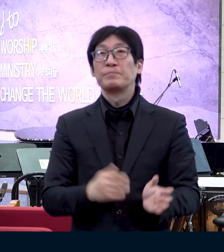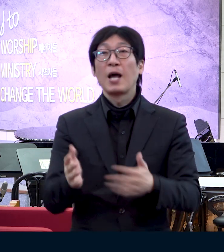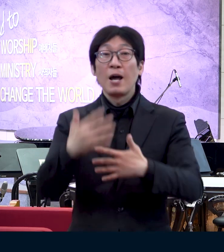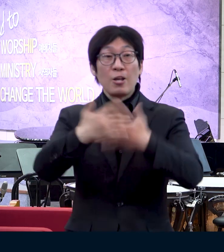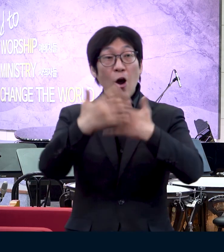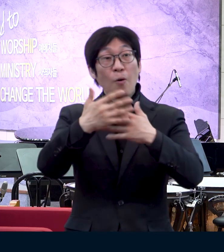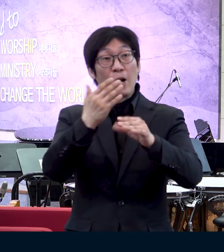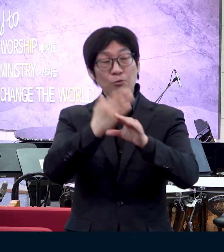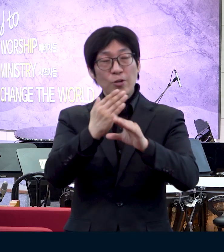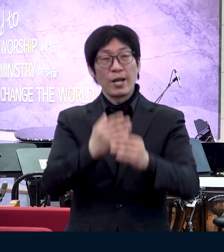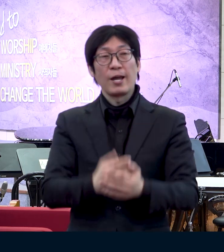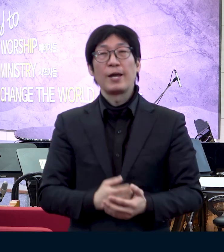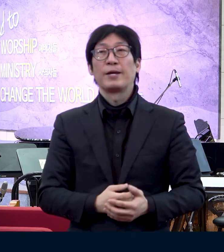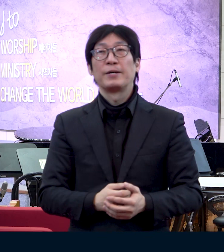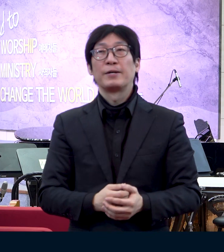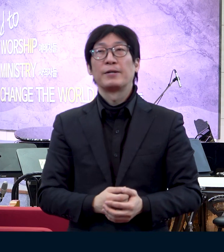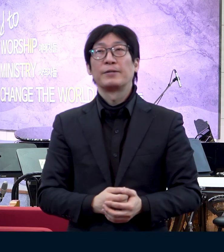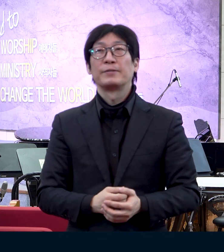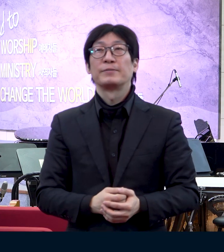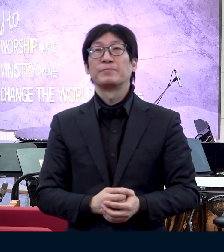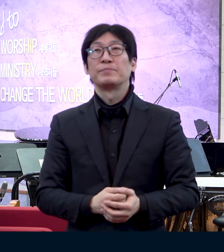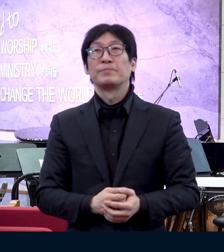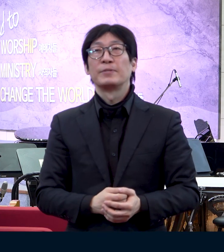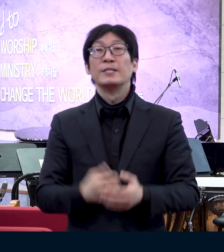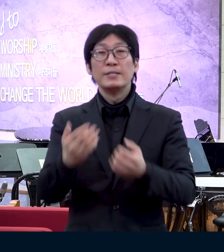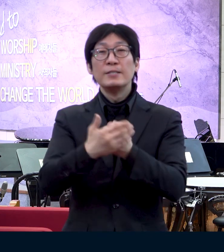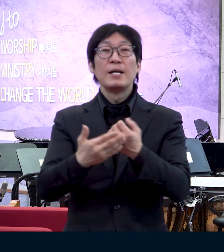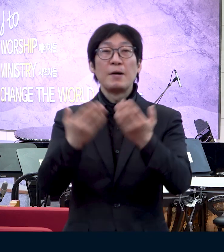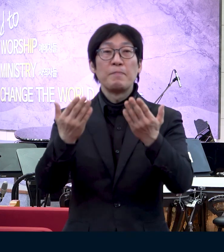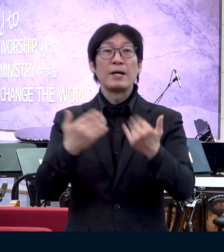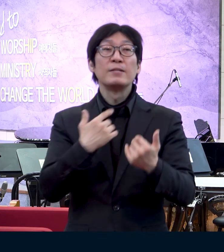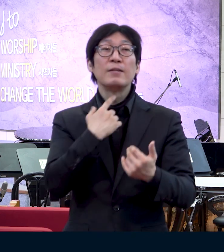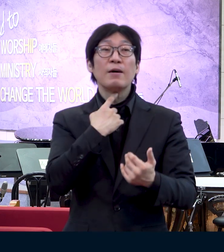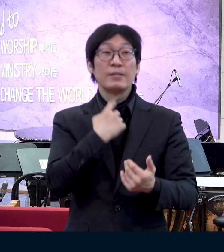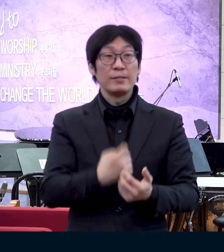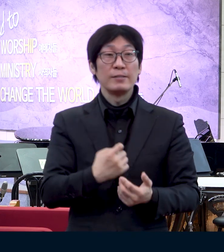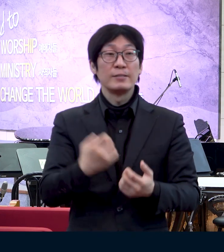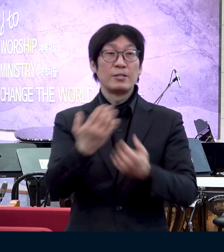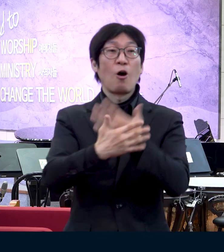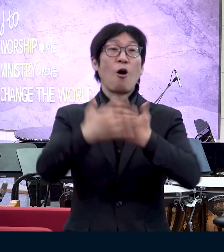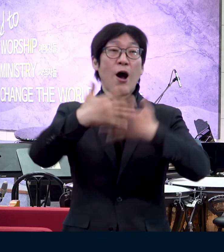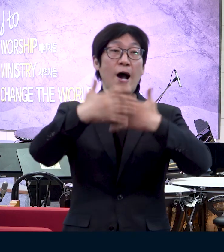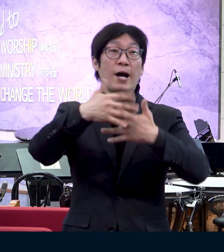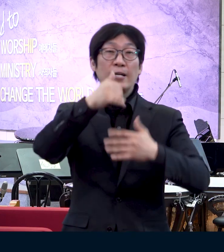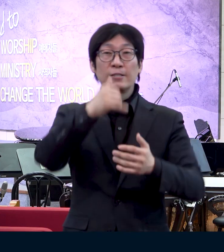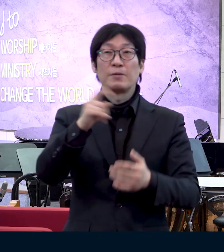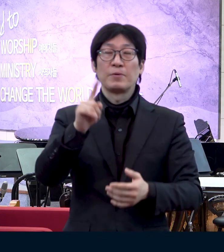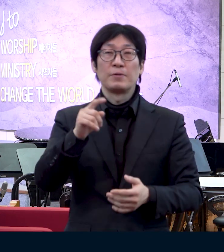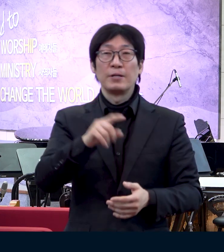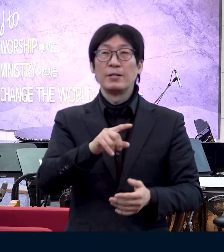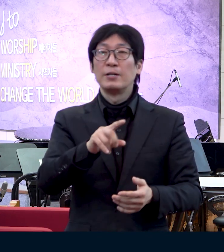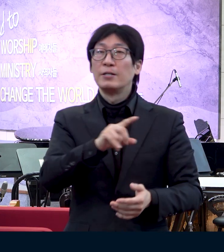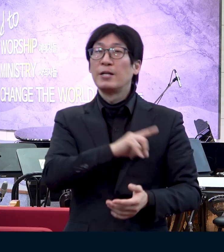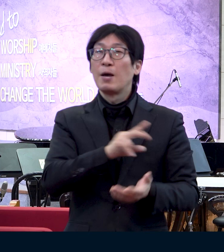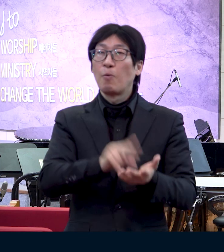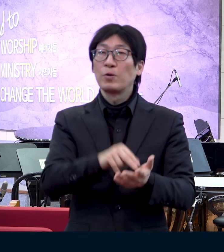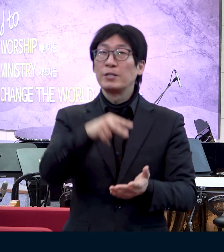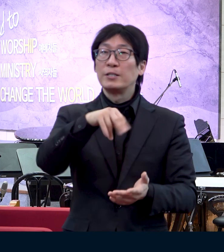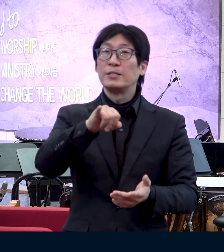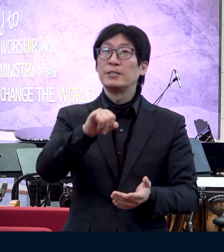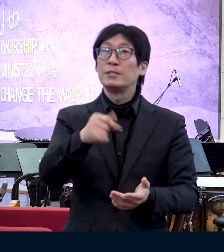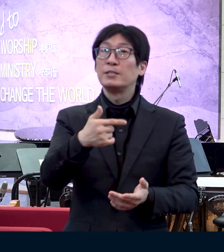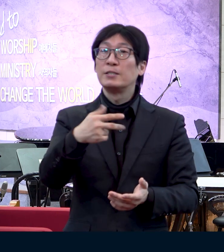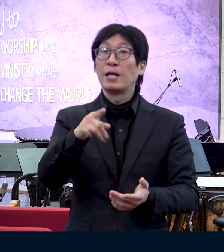영화 중에서 제가 정말 그야말로 은혜를 받았던 영화 중에 하나가 신데렐라 맨이라고 하는